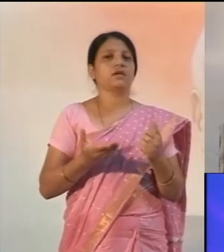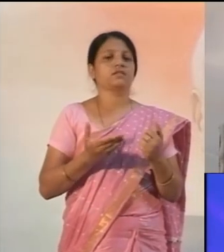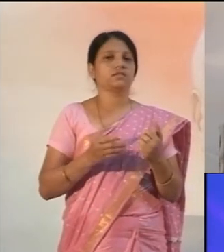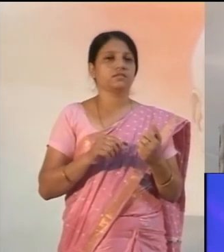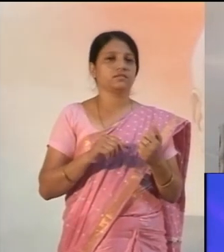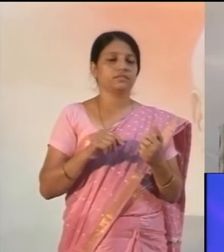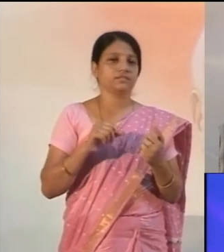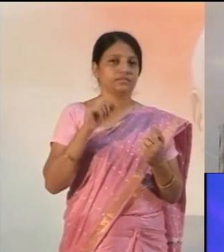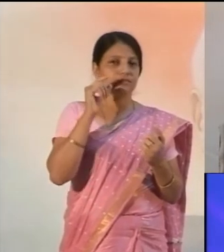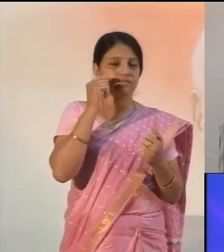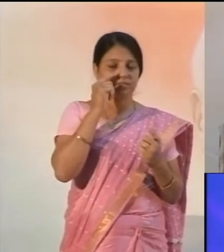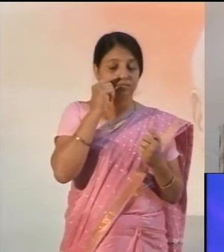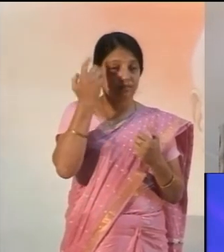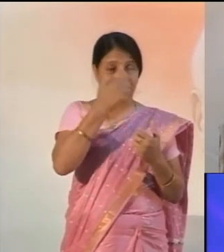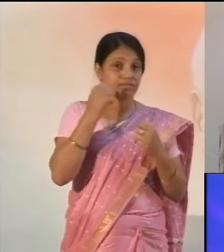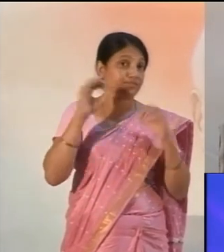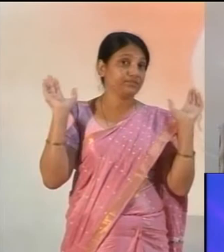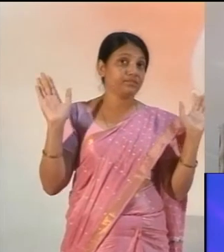परी फिर से वहां से गुजरी।